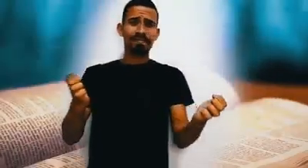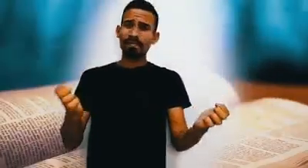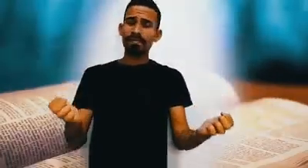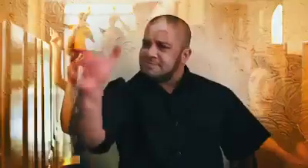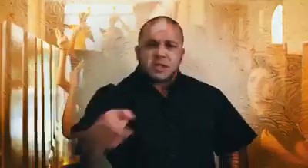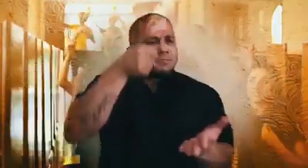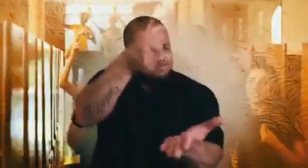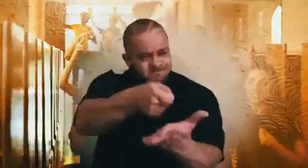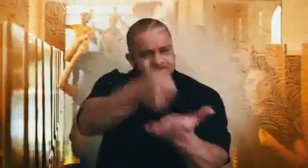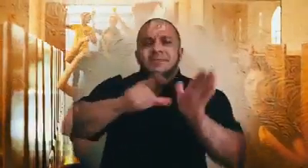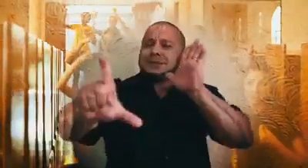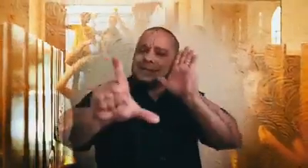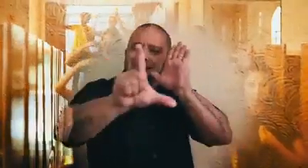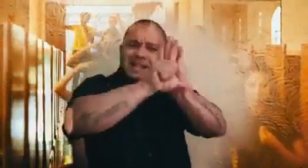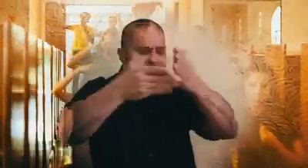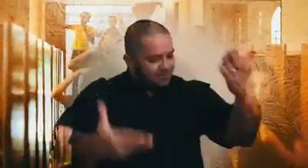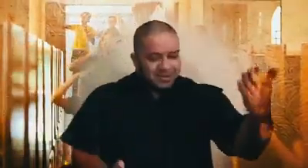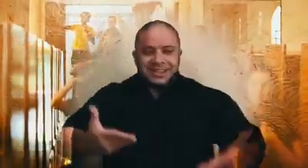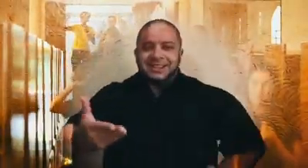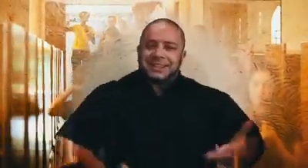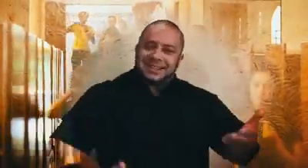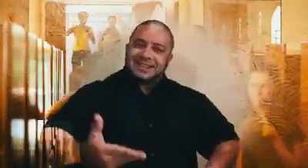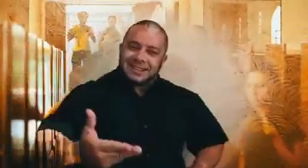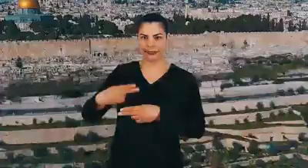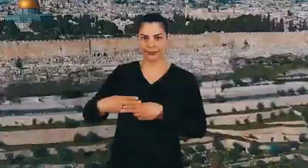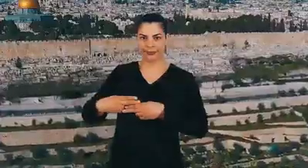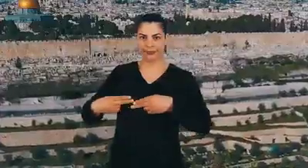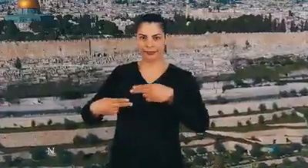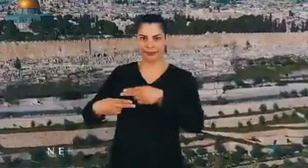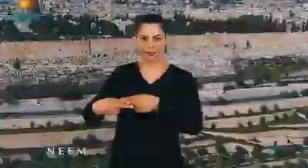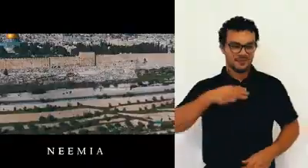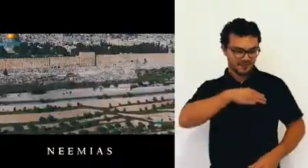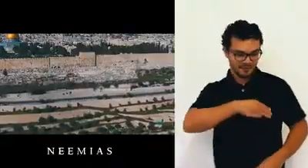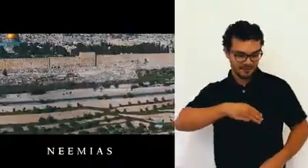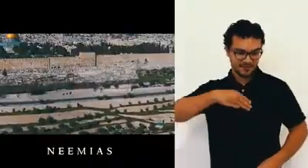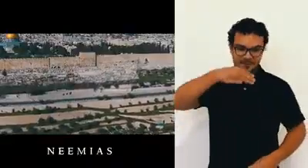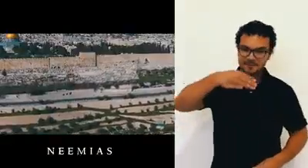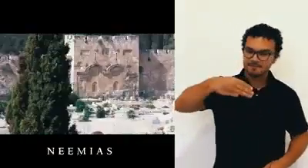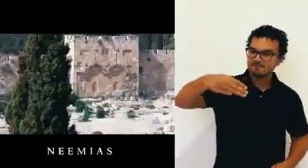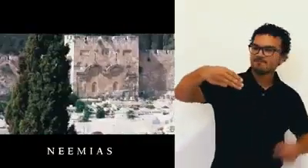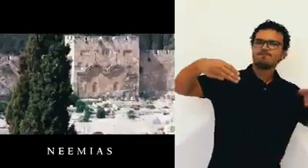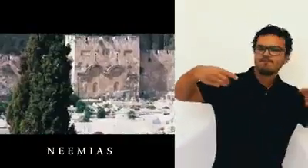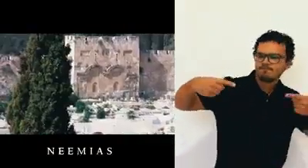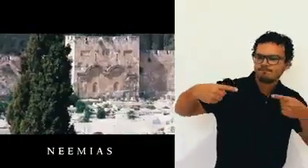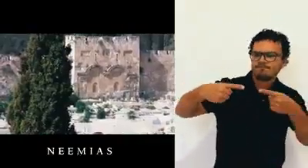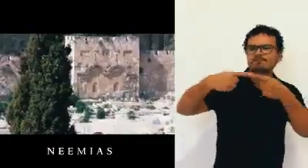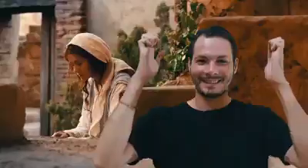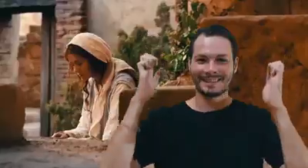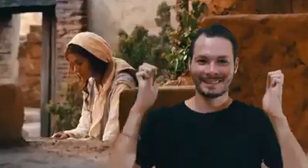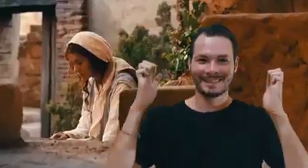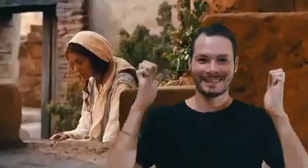Em Esdras, ele é o decreto de Deus a servir. Neemias é certa missão a